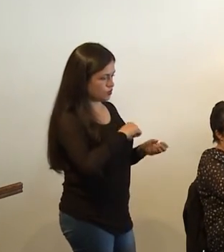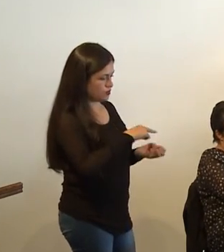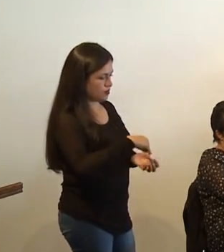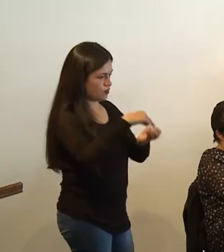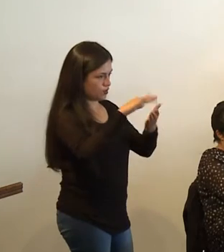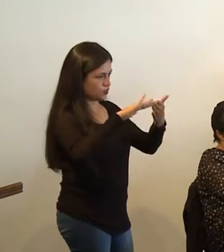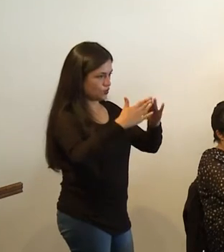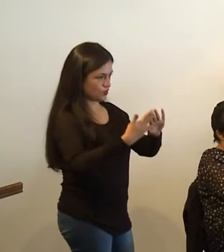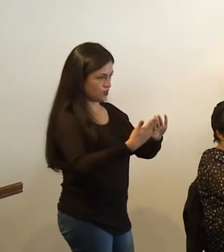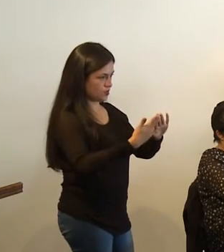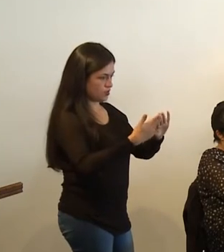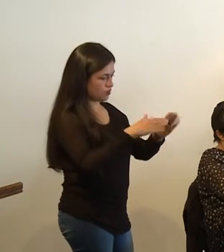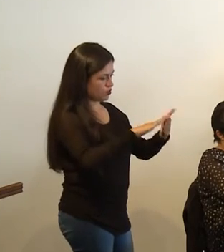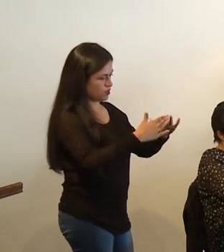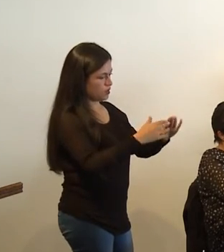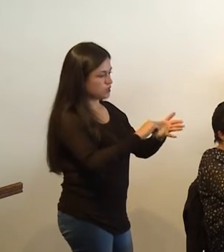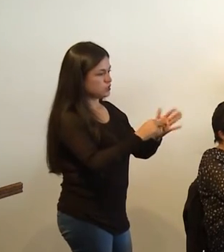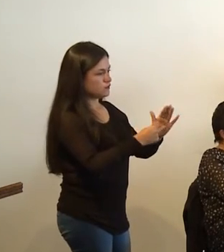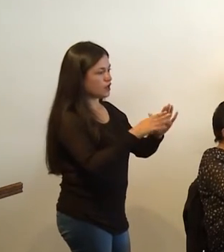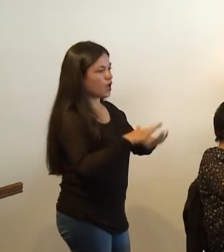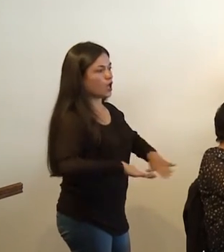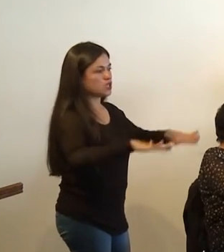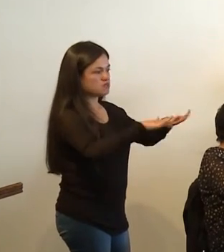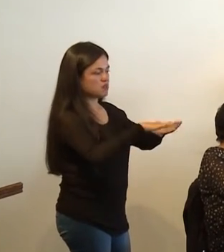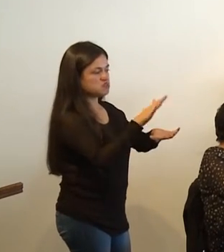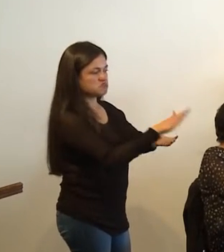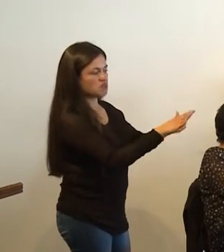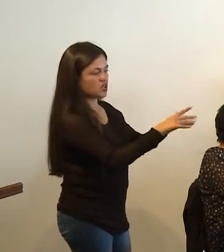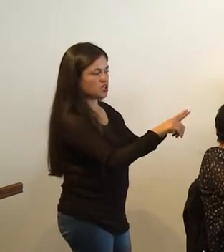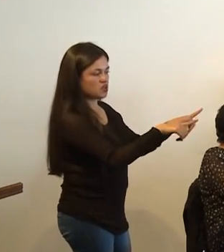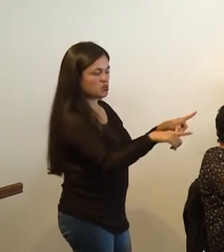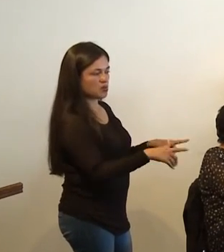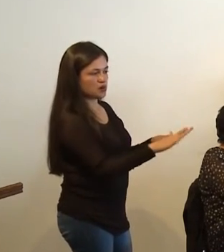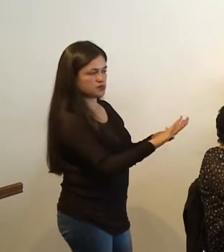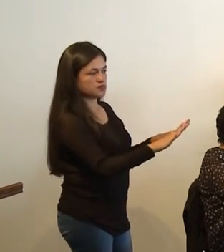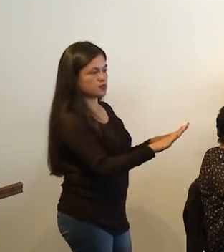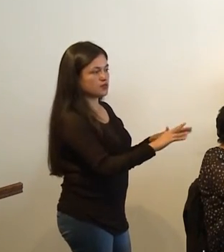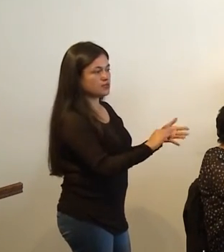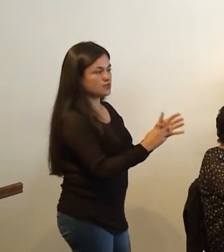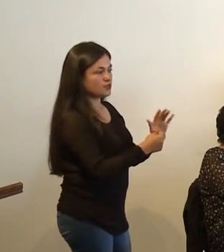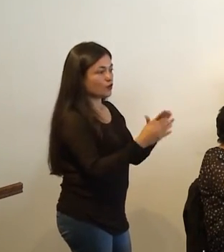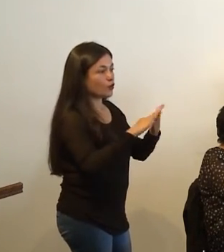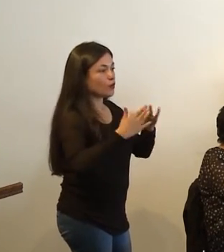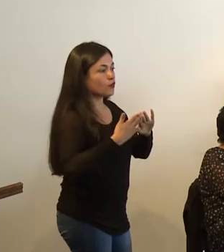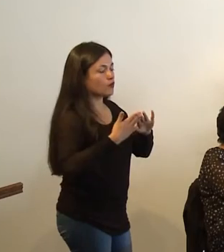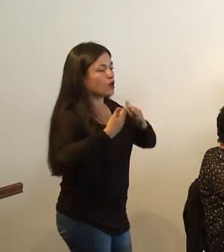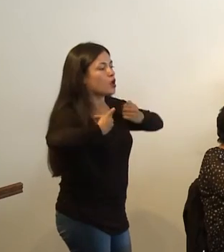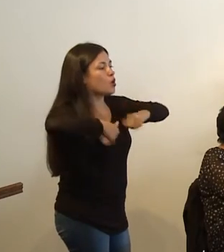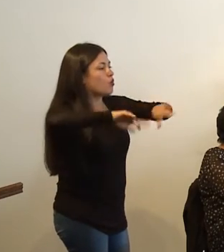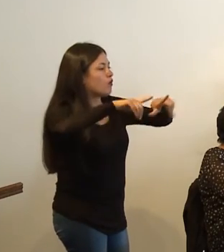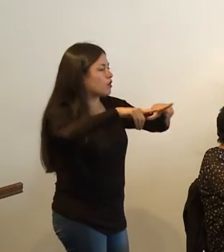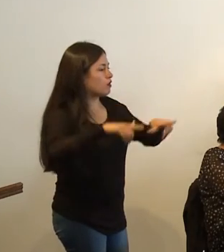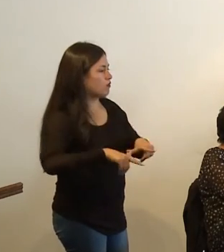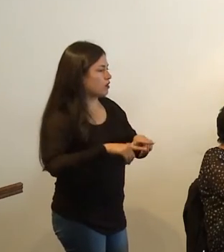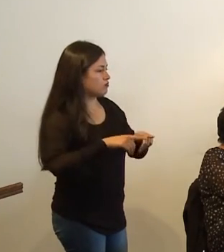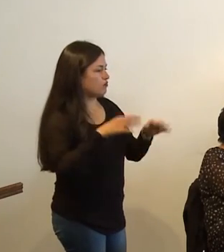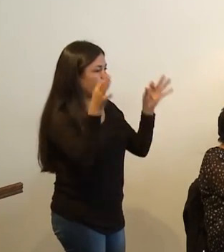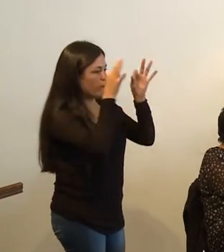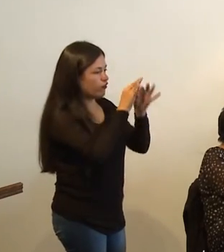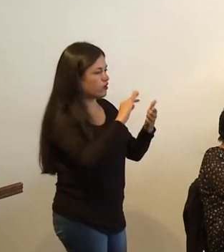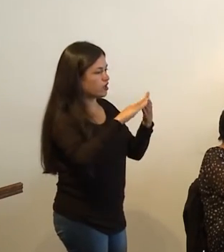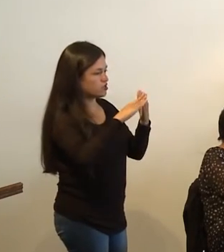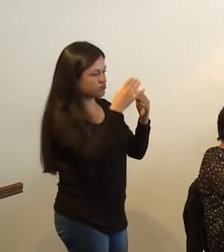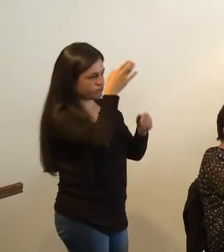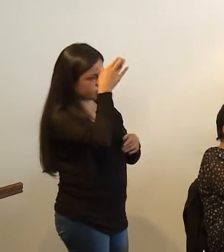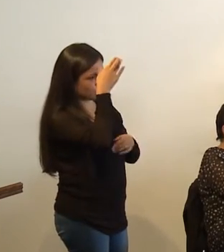comunitaria solamente como un terreno, como un espacio, un campo, pues se podría hacer educación comunitaria desde diferentes enfoques y concepciones, y en